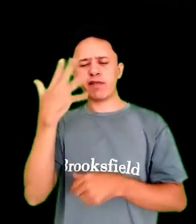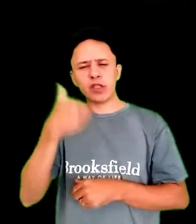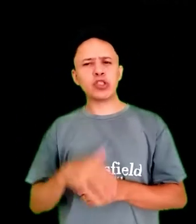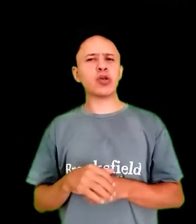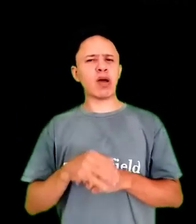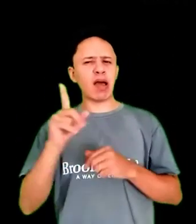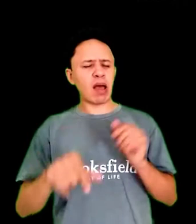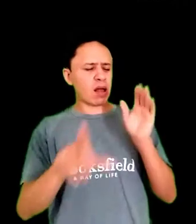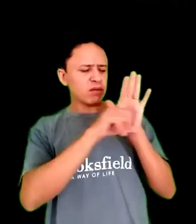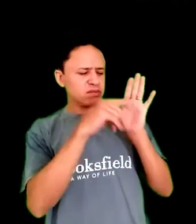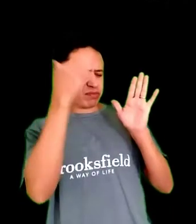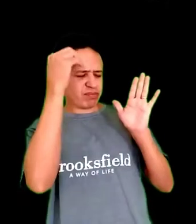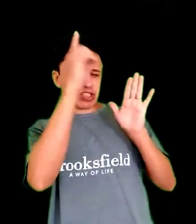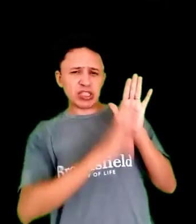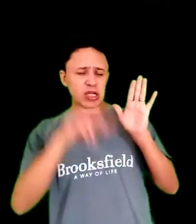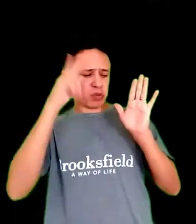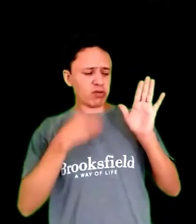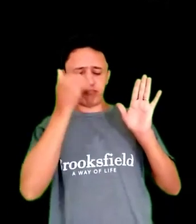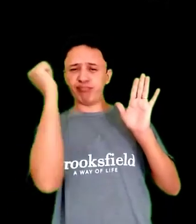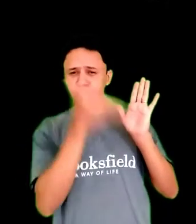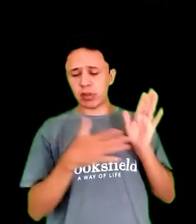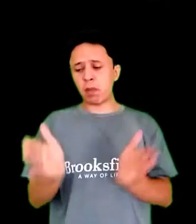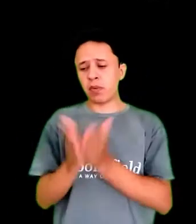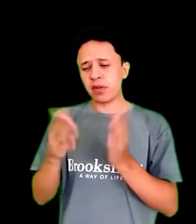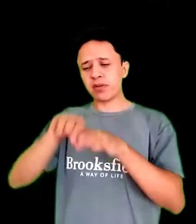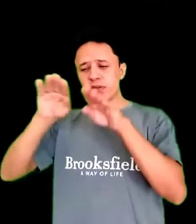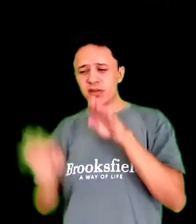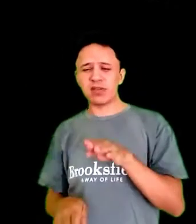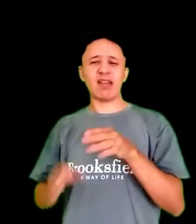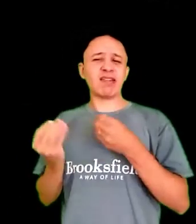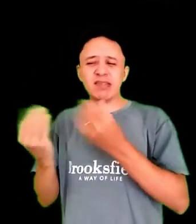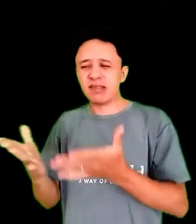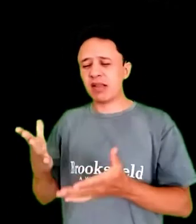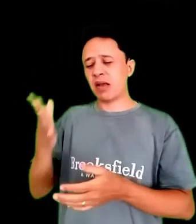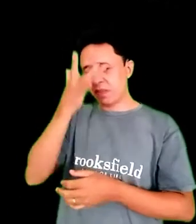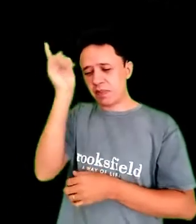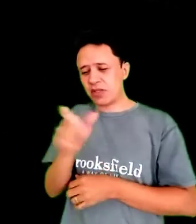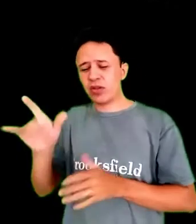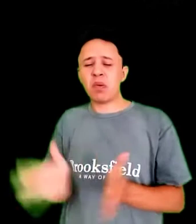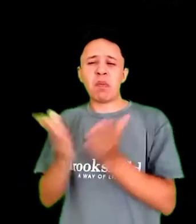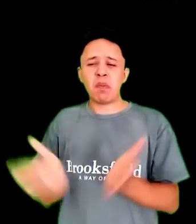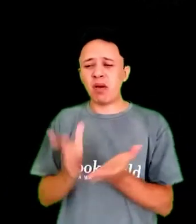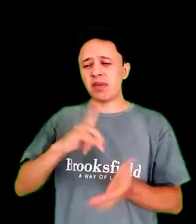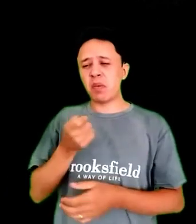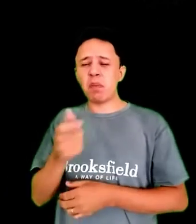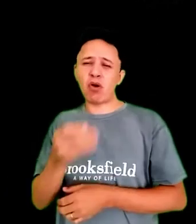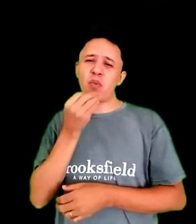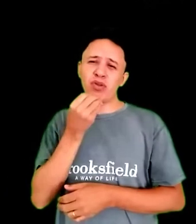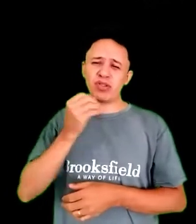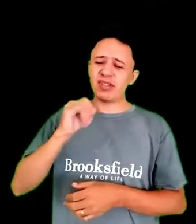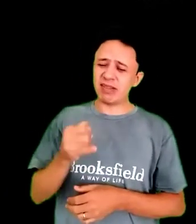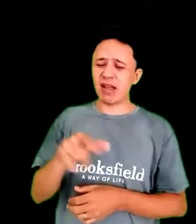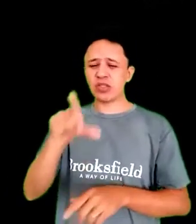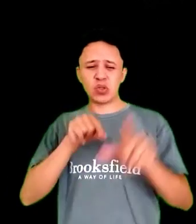gravíssima violação dos direitos humanos. A pobreza e a desigualdade social fazem com que os filhos e as filhas de famílias mais pobres tenham